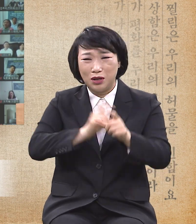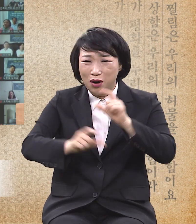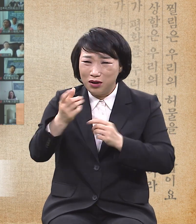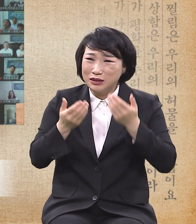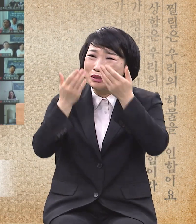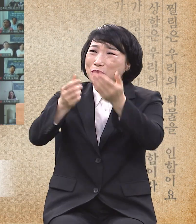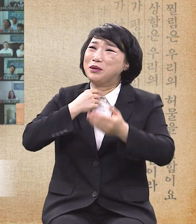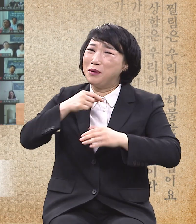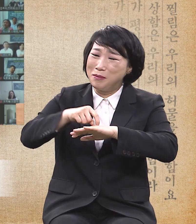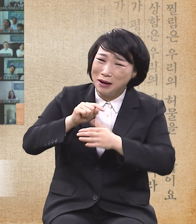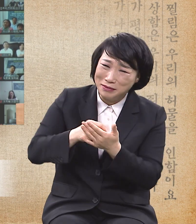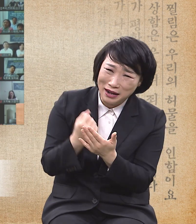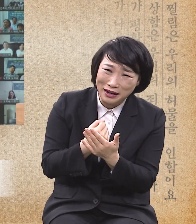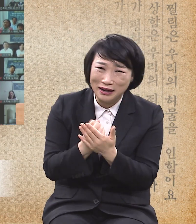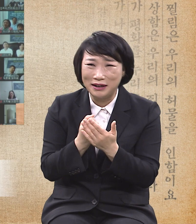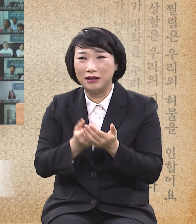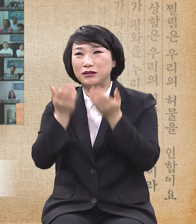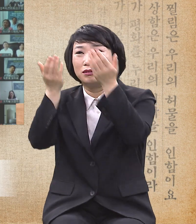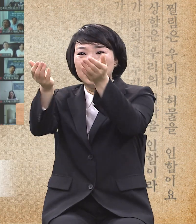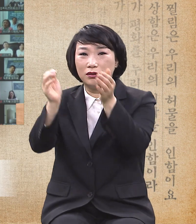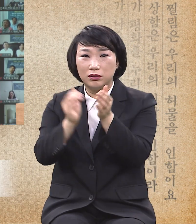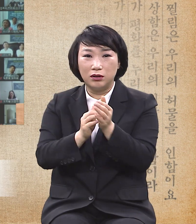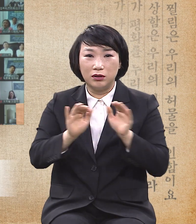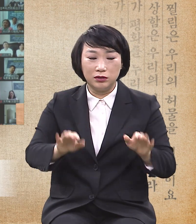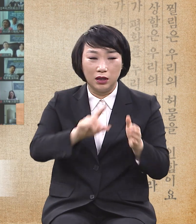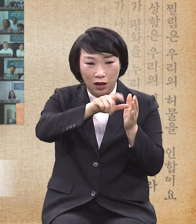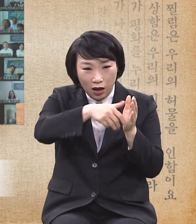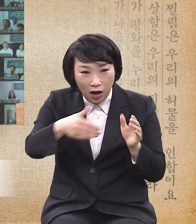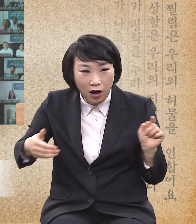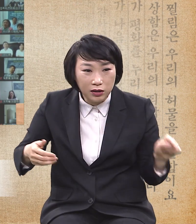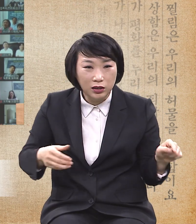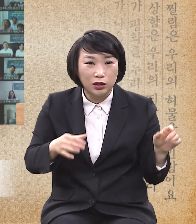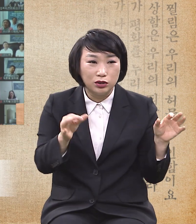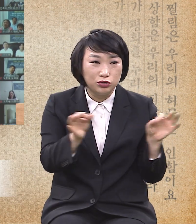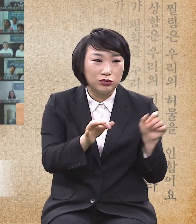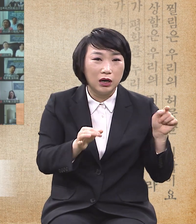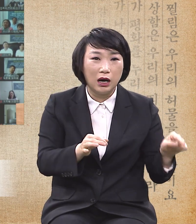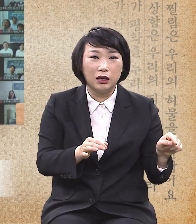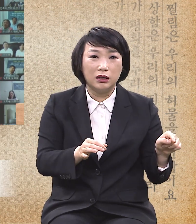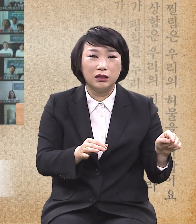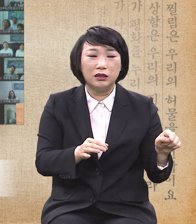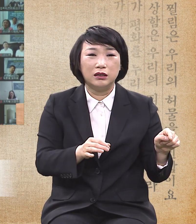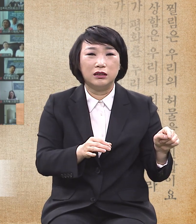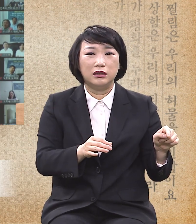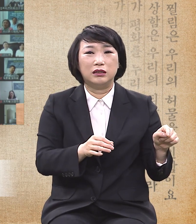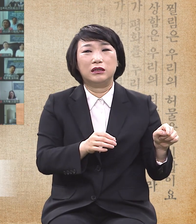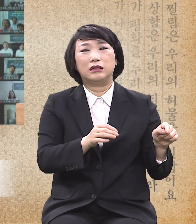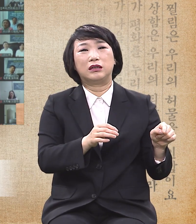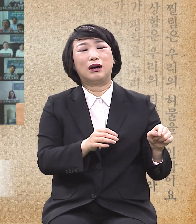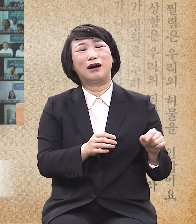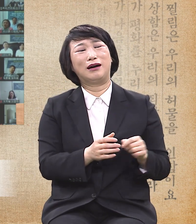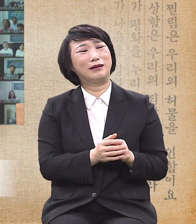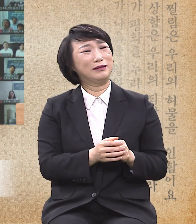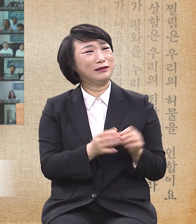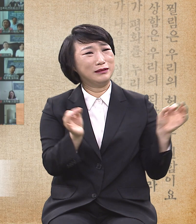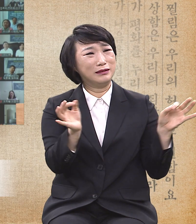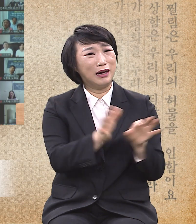싶어서 애타게 드린 것을 이렇게 하루아침에 그냥